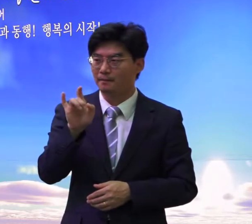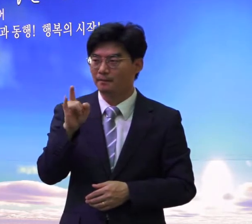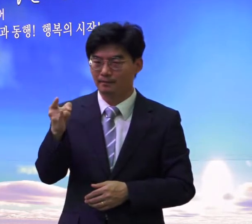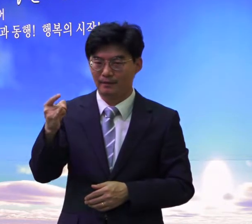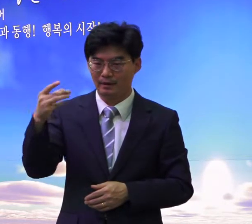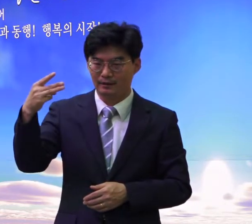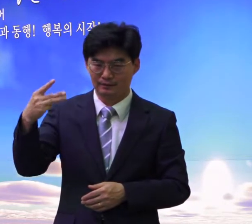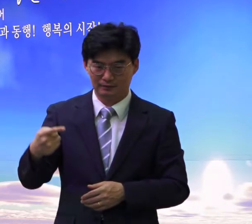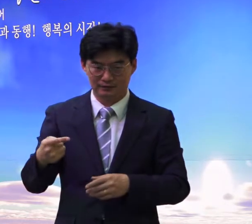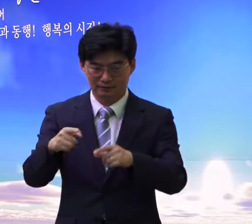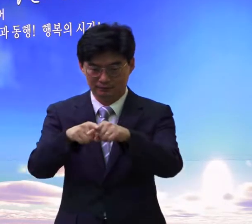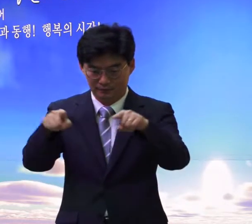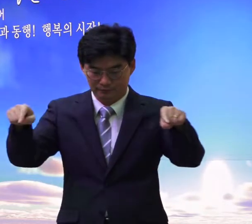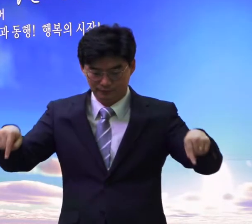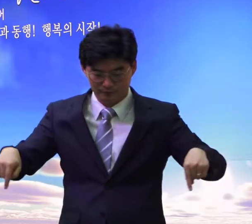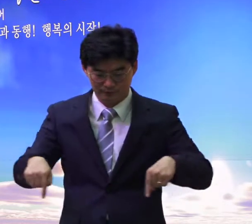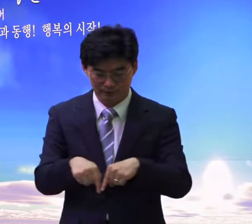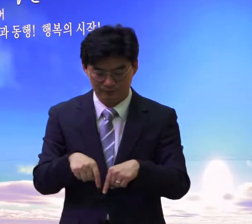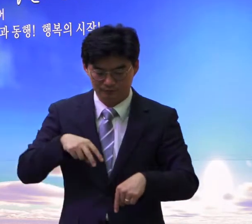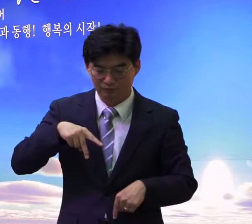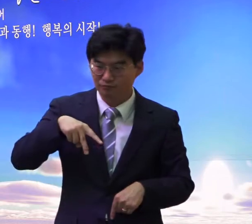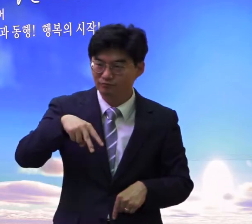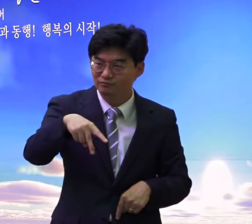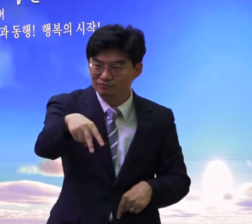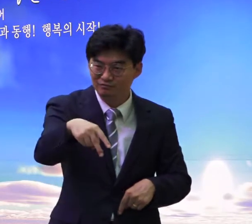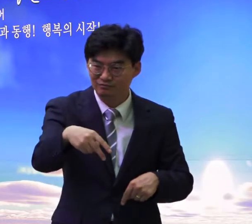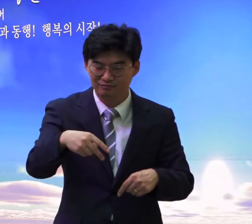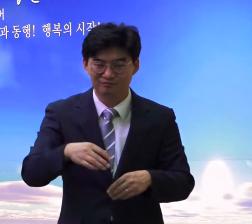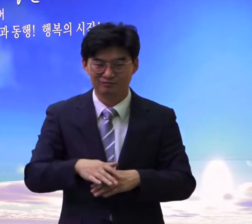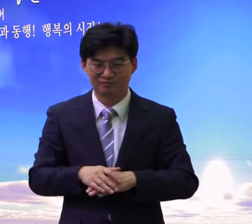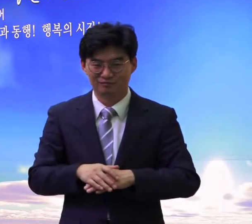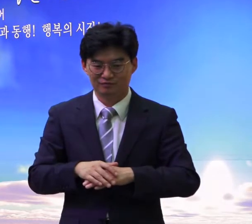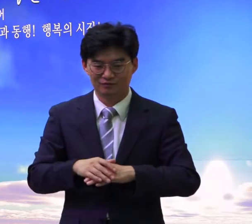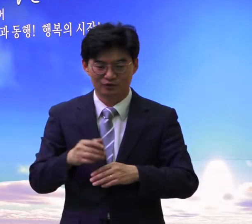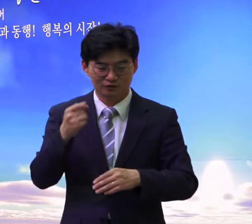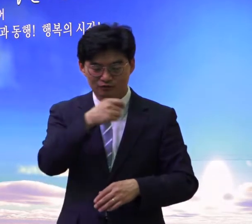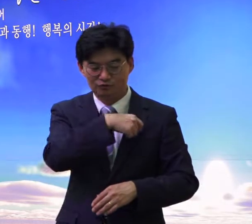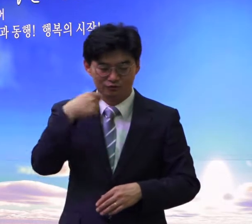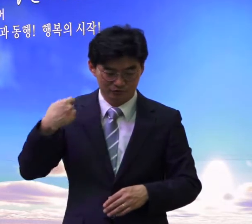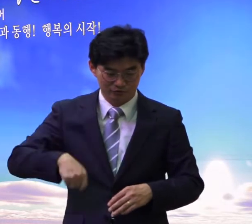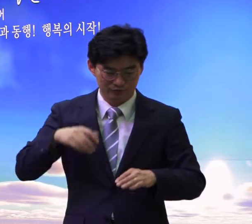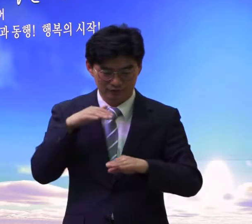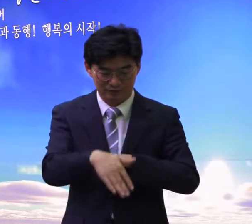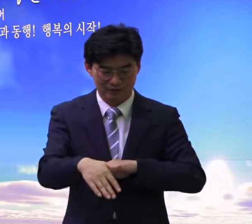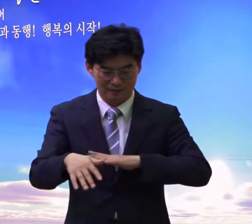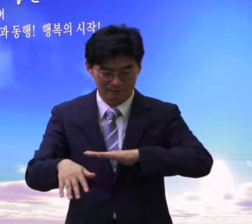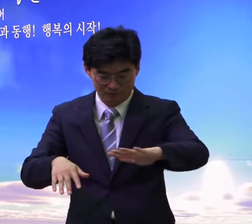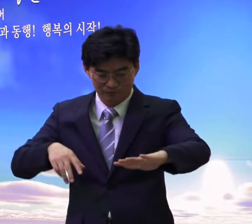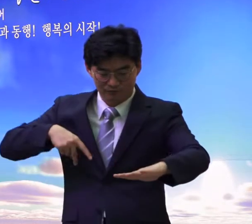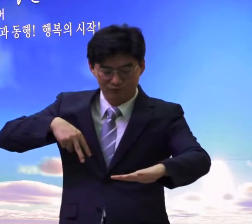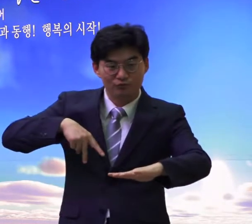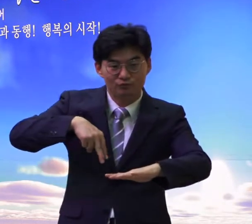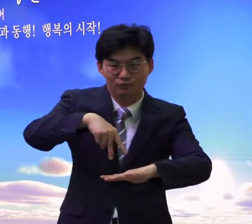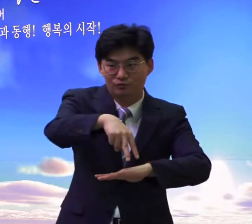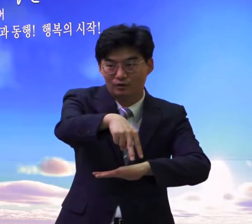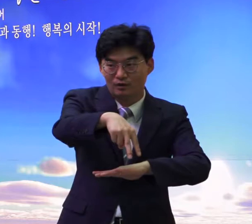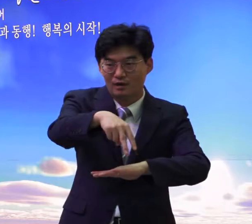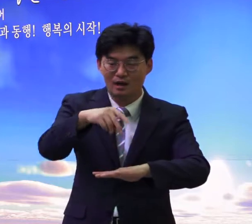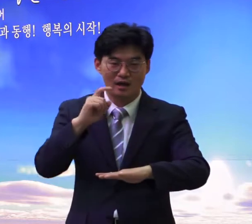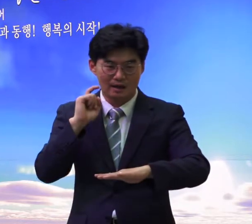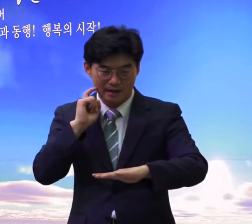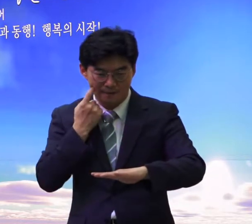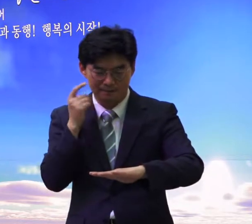굉장히 아름다운데 코르텐 붐이 이야기하는 것도 중국식 카페트는 정말 아름다운데 그런데 그것을 뒤집어